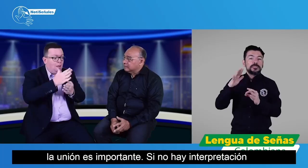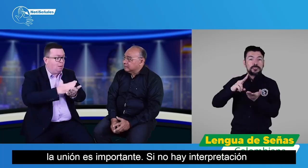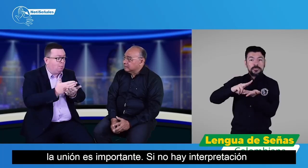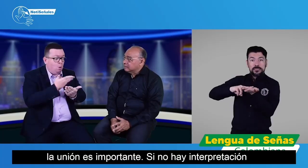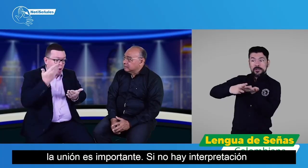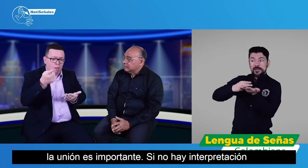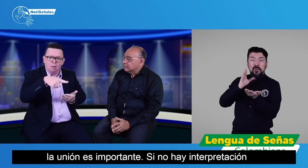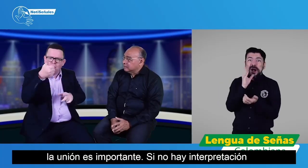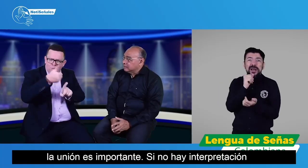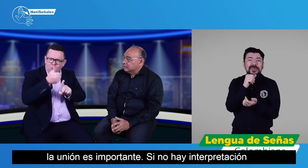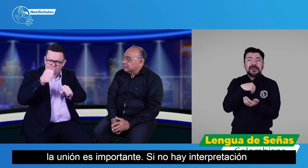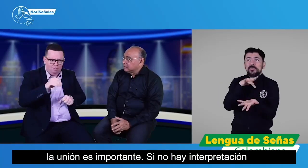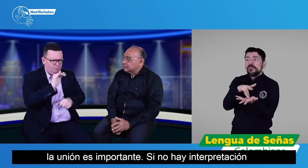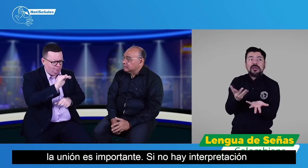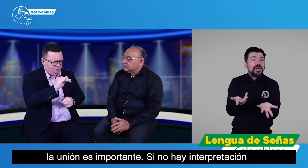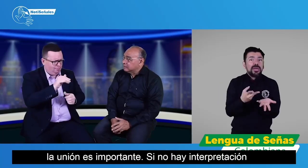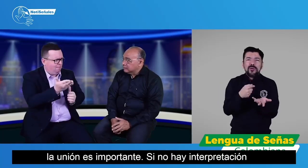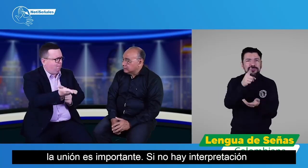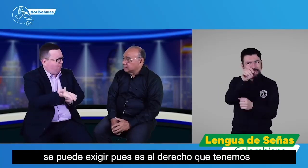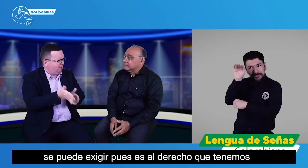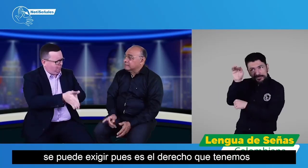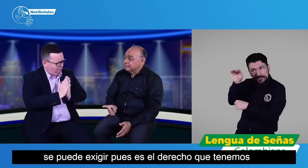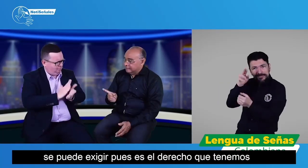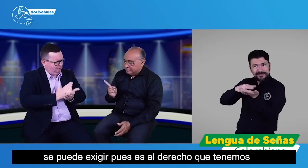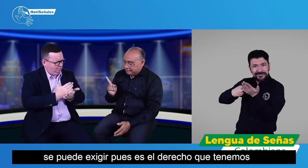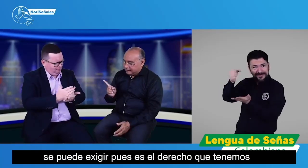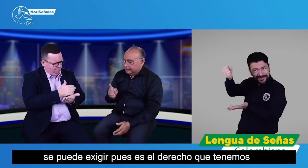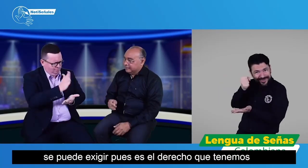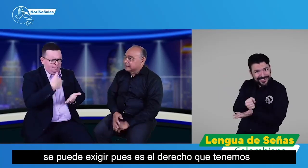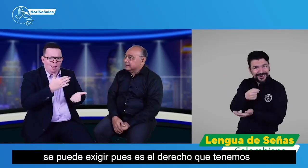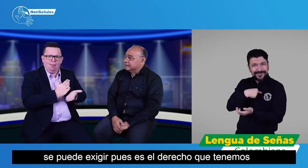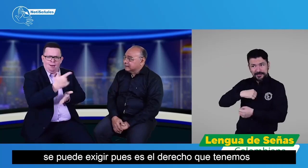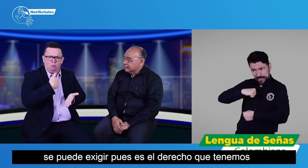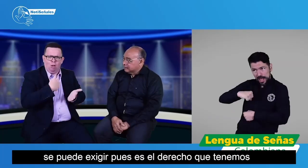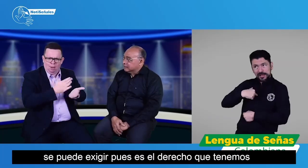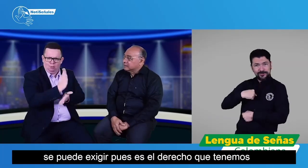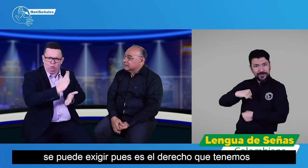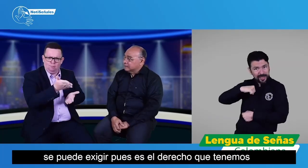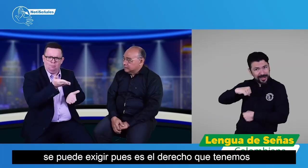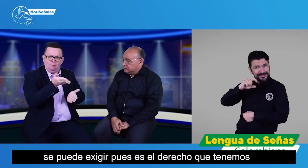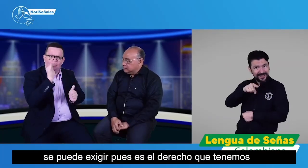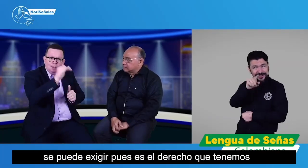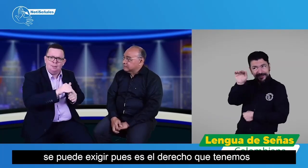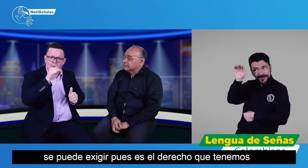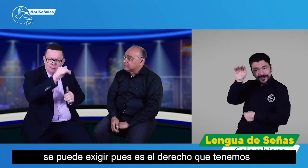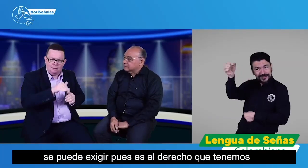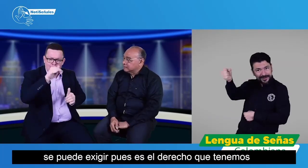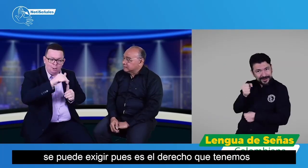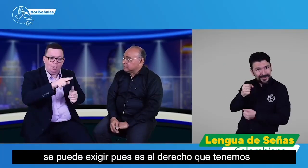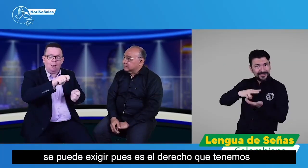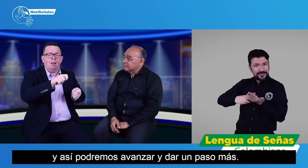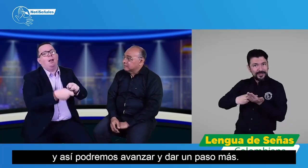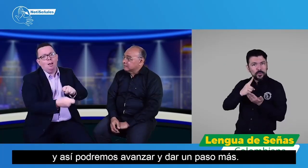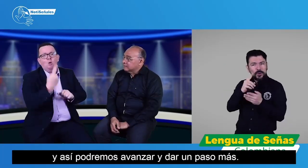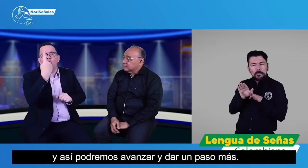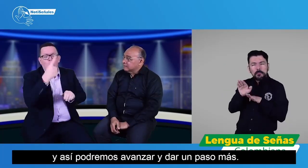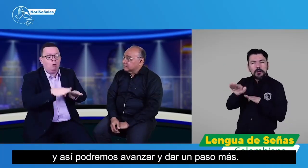interpretación, se puede exigir, pues ese es el derecho que tenemos. Y así podremos